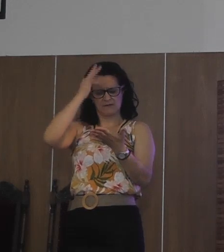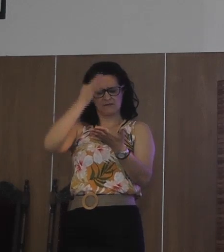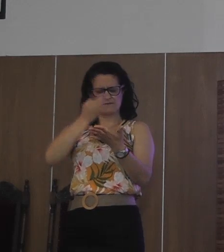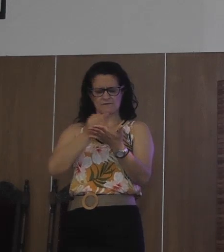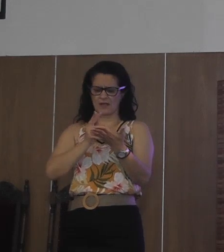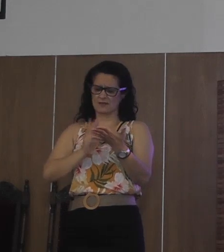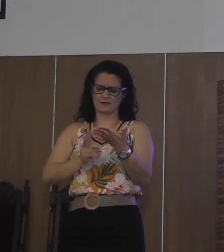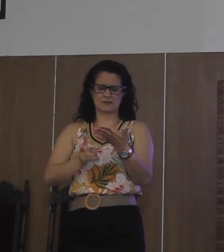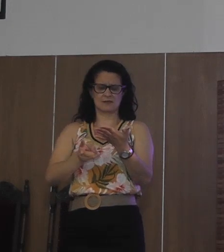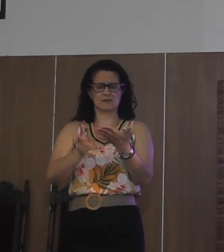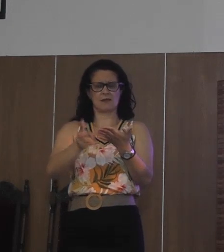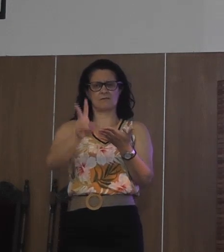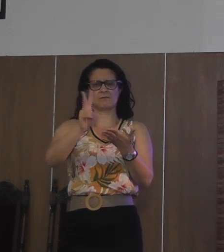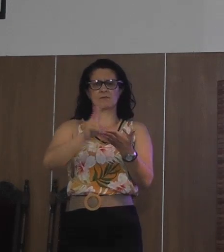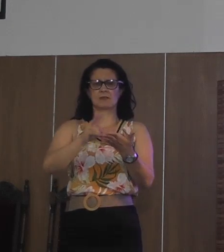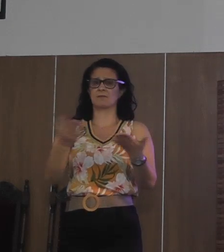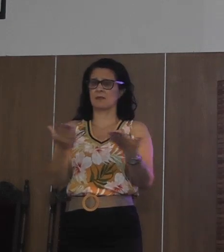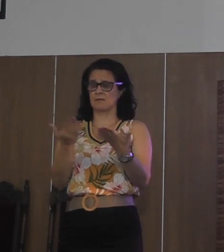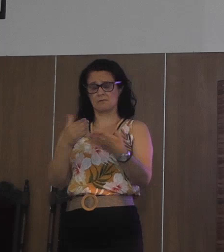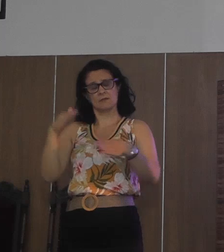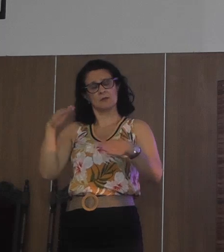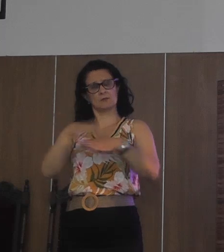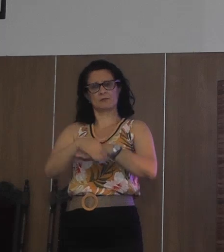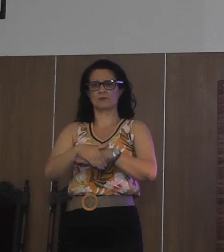E não é diferente nos dias de hoje.